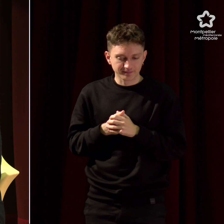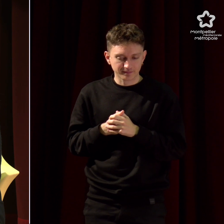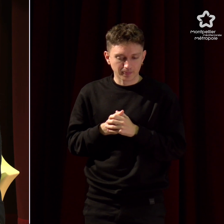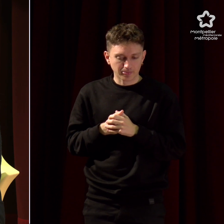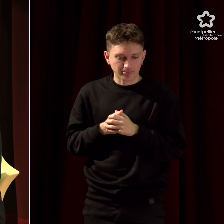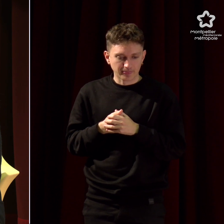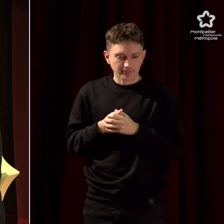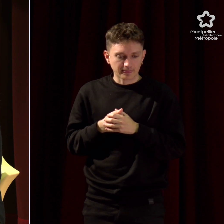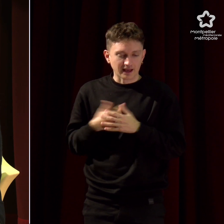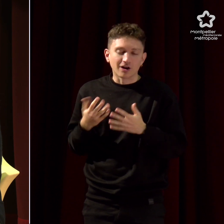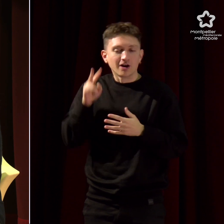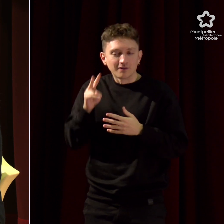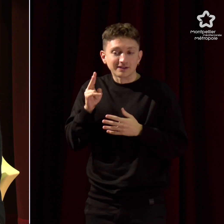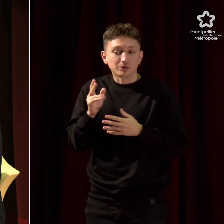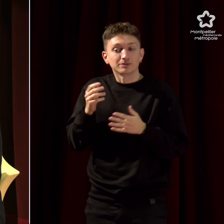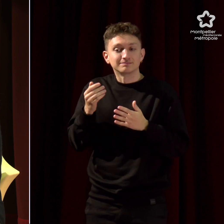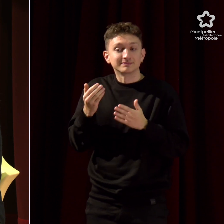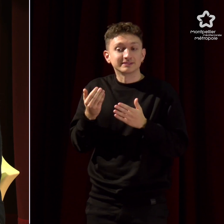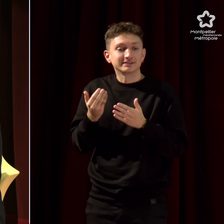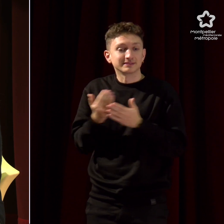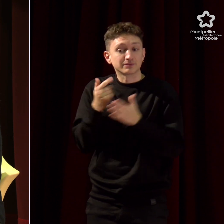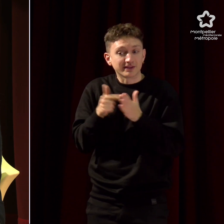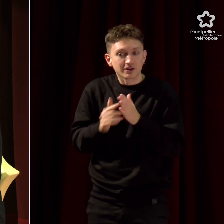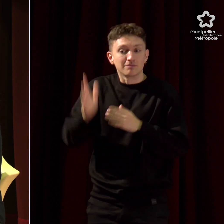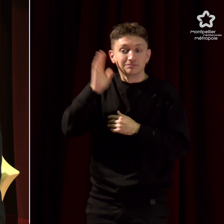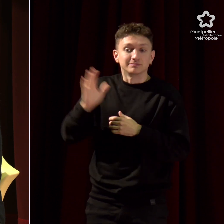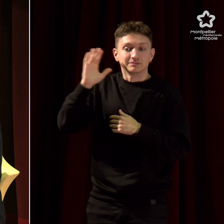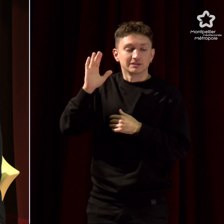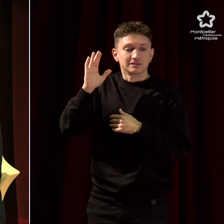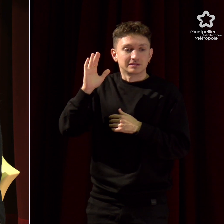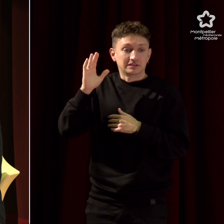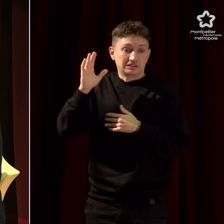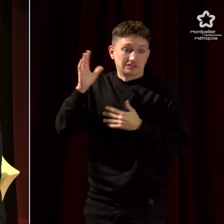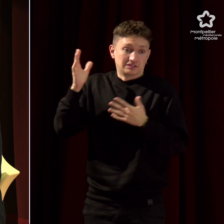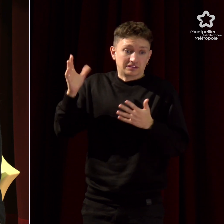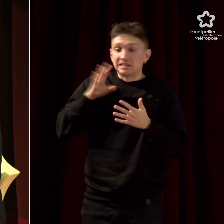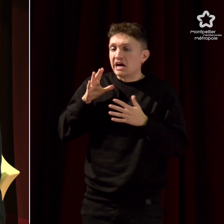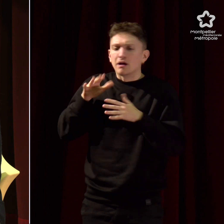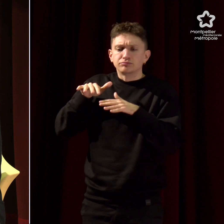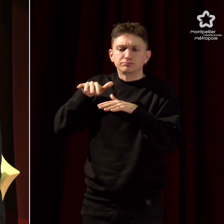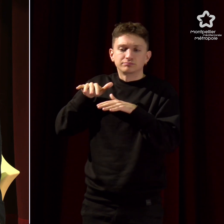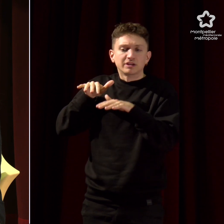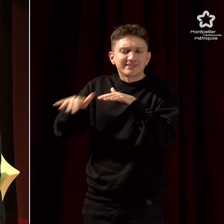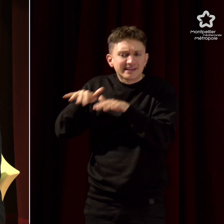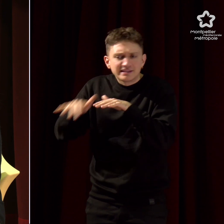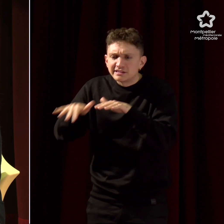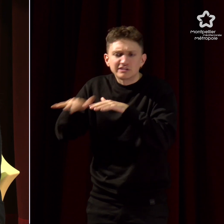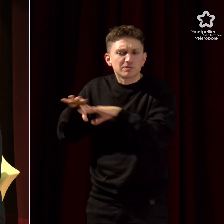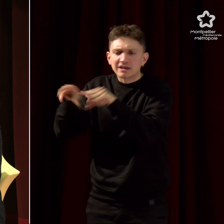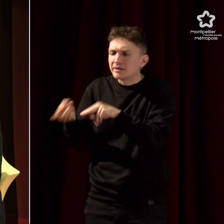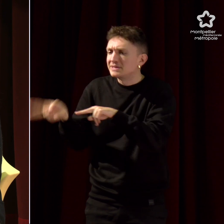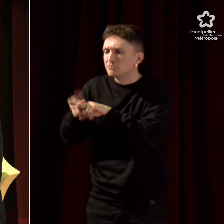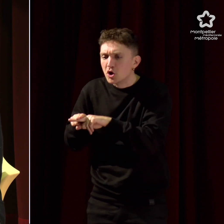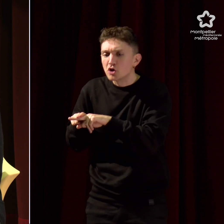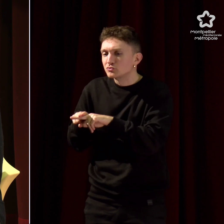y a un tremblement de terre, toute sa famille décède. Elle est élevée par les têtes plates. Et en fait, c'est terrible ce qui va lui